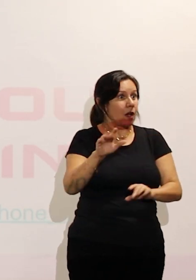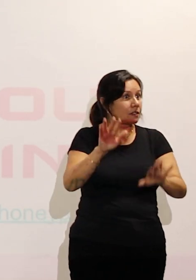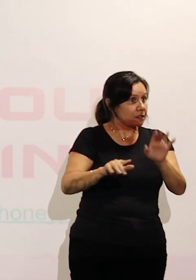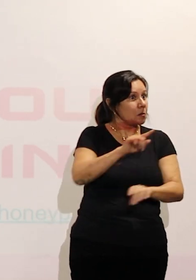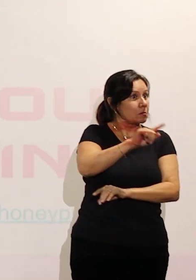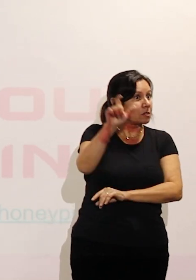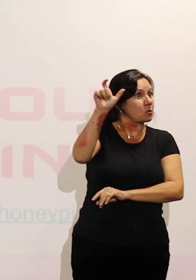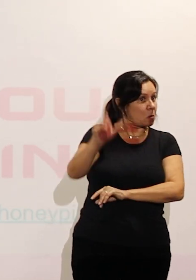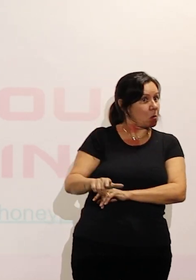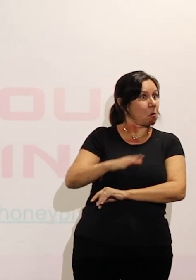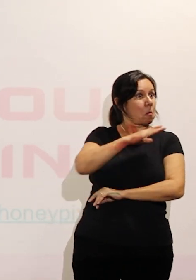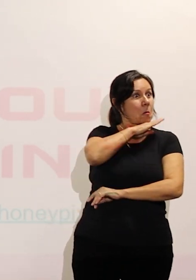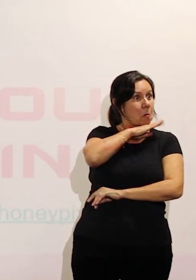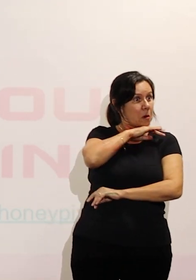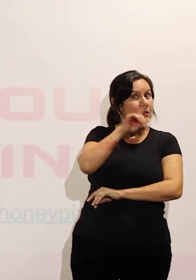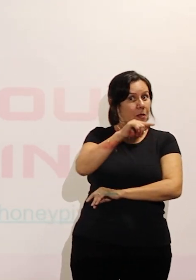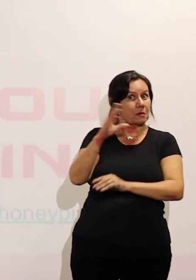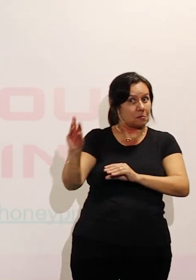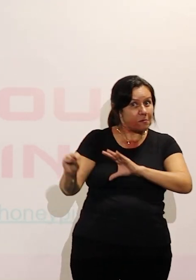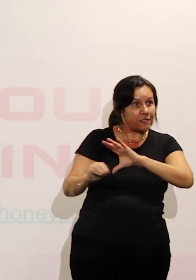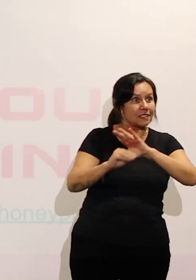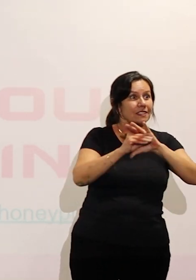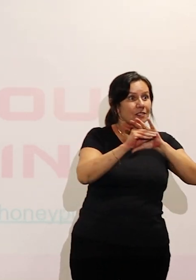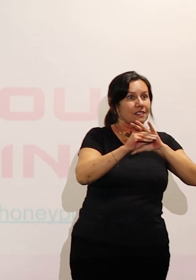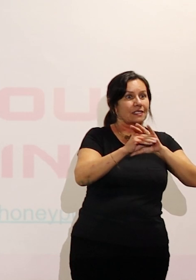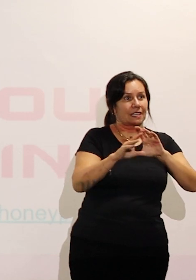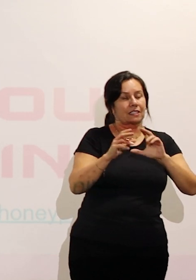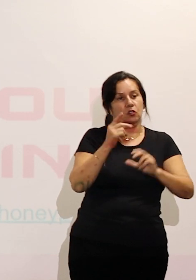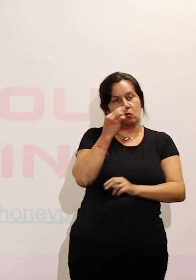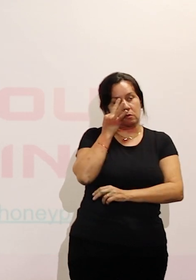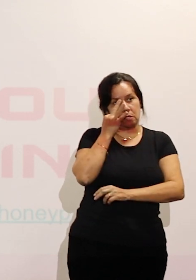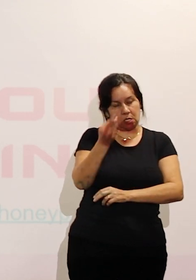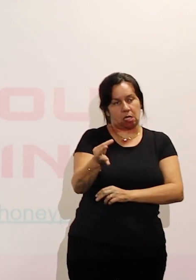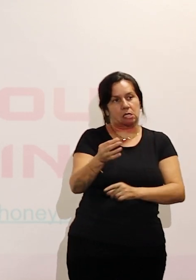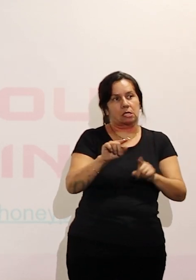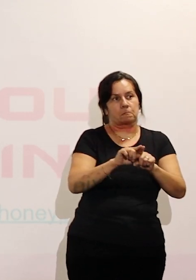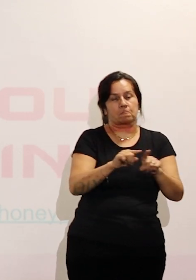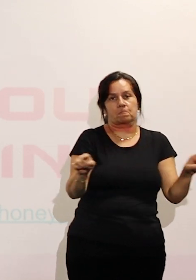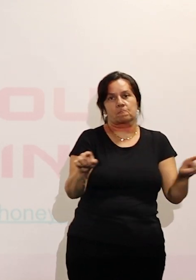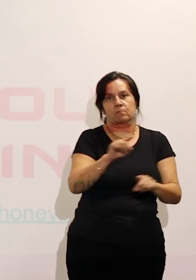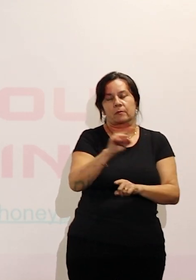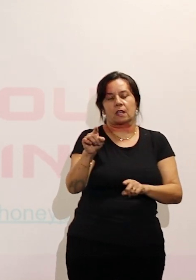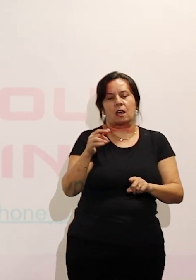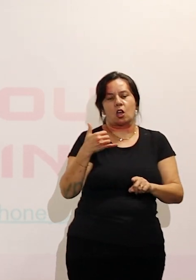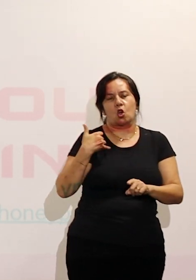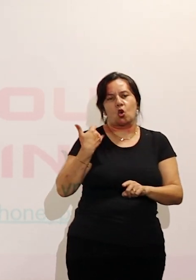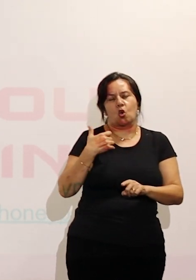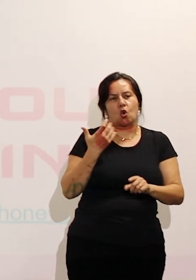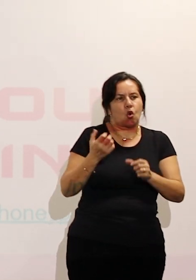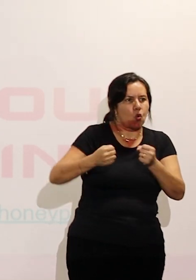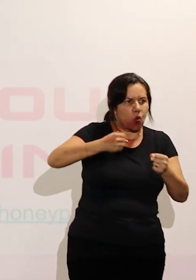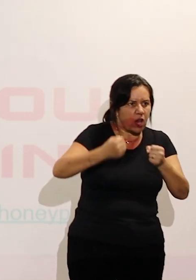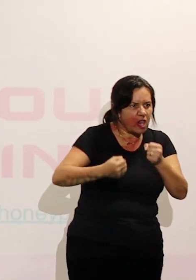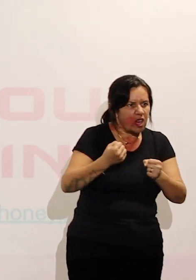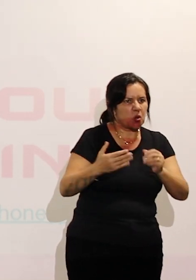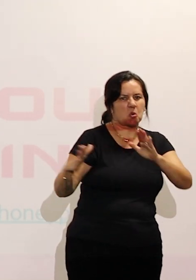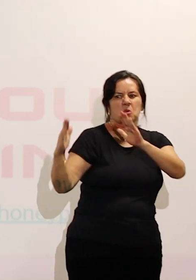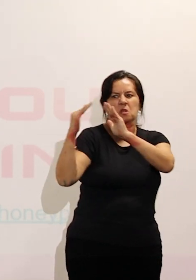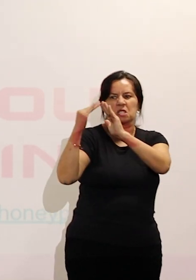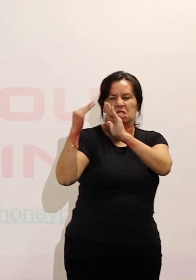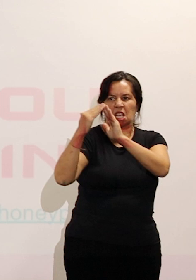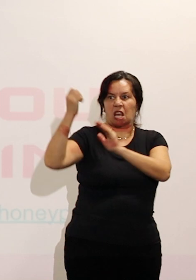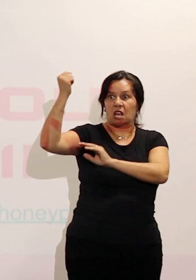pode virar um vilão no teu jogo. Né? Isso é muito interessante. É uma coisa, os veículos, os carros, as casas,